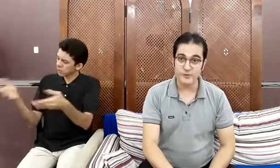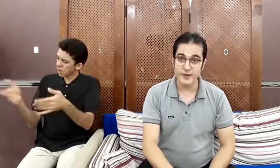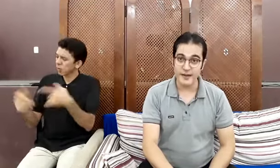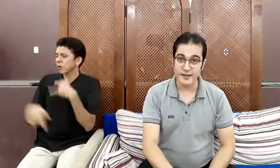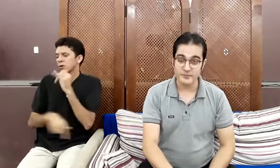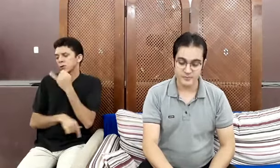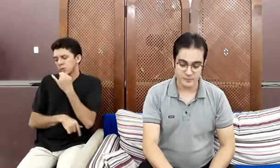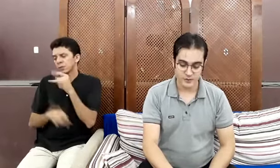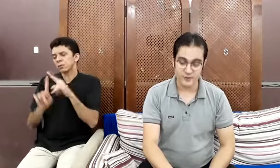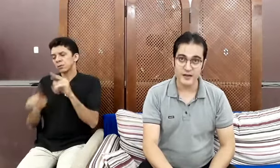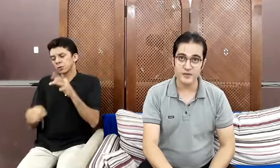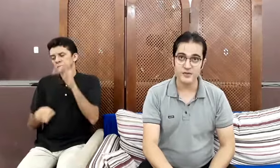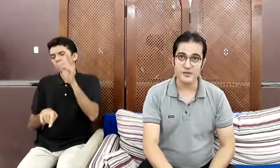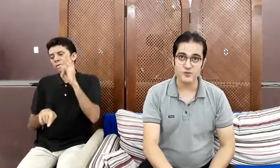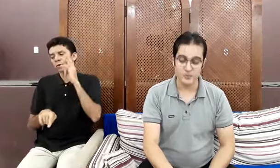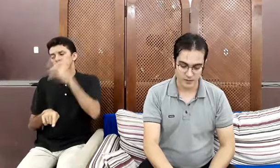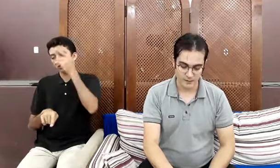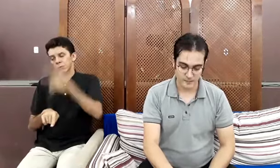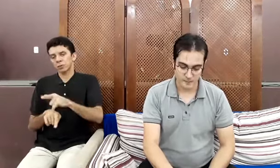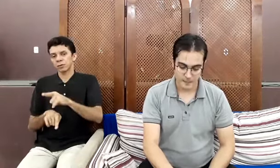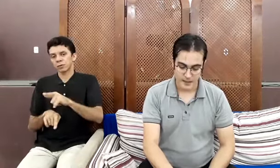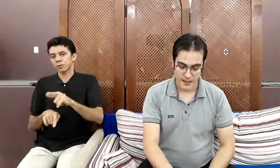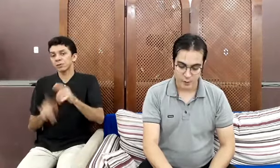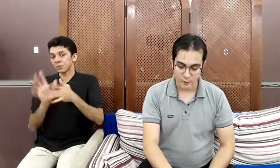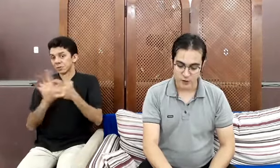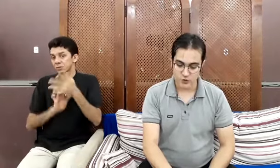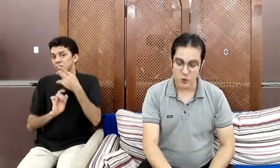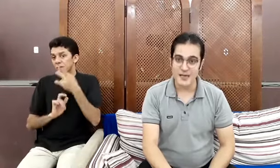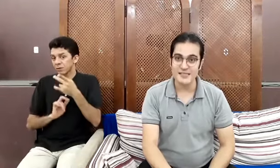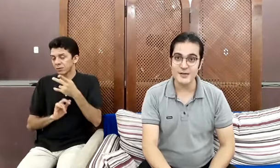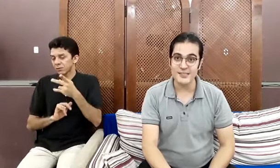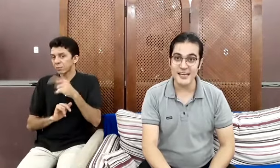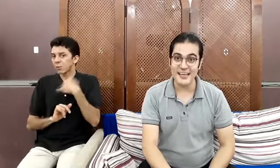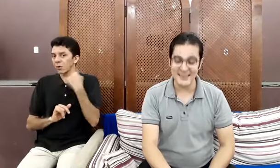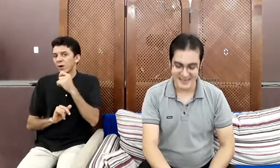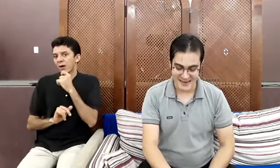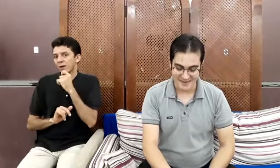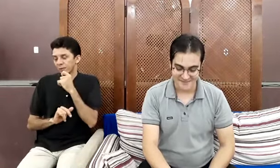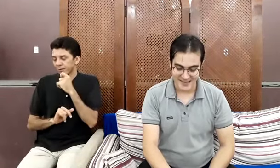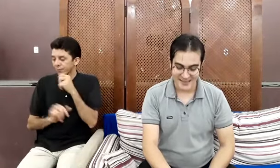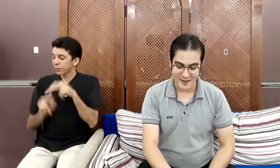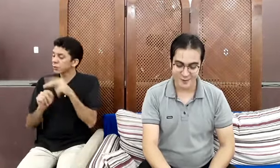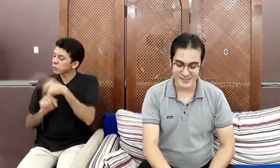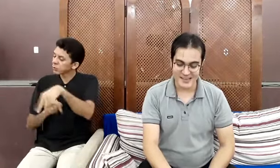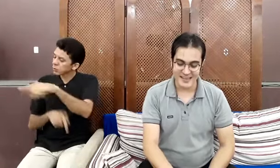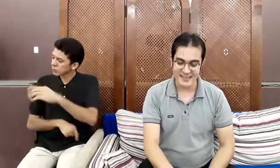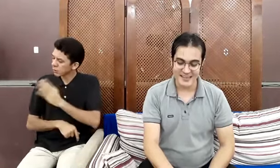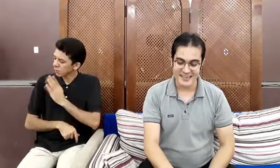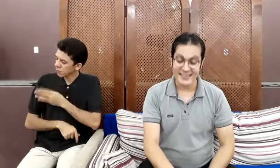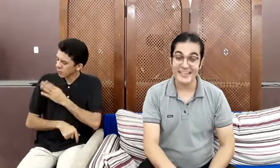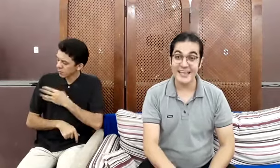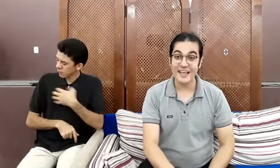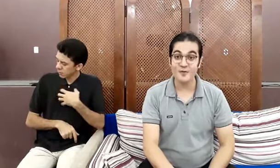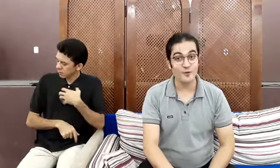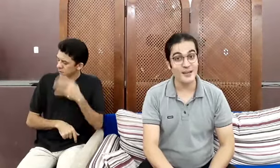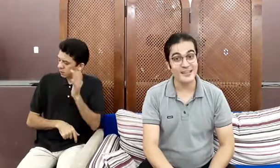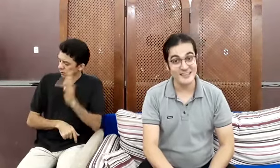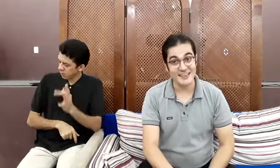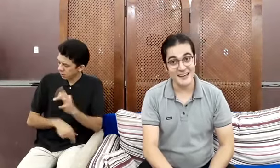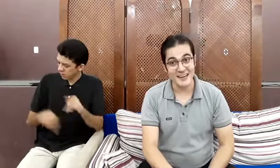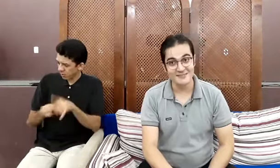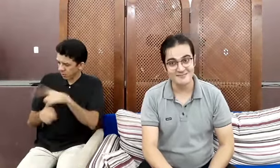vos verei. Jesus falando antes de sua morte. E o vosso coração se alegrará, e a vossa alegria ninguém